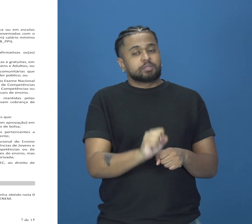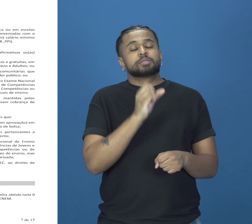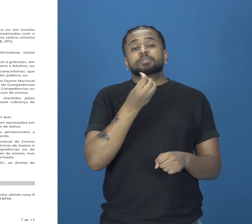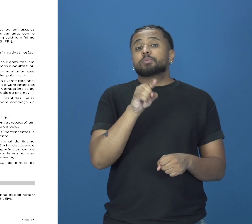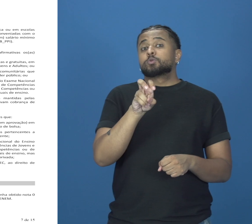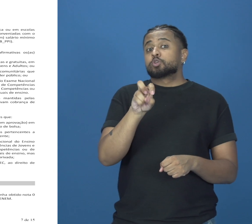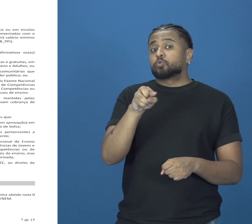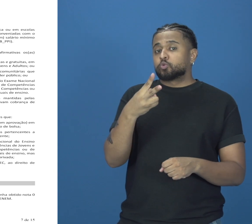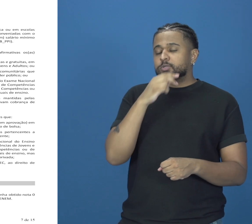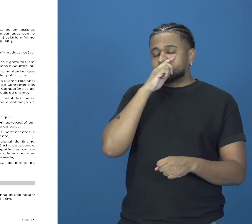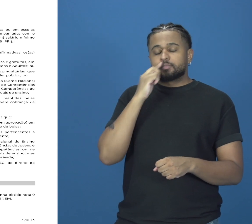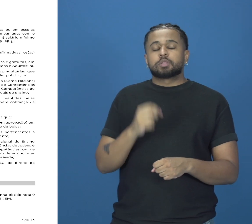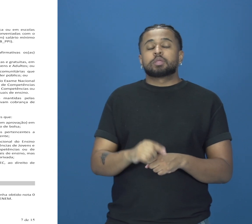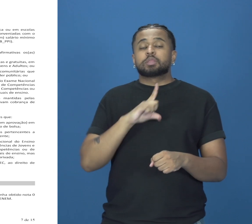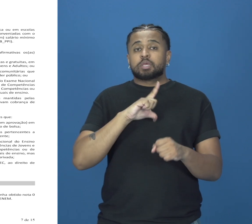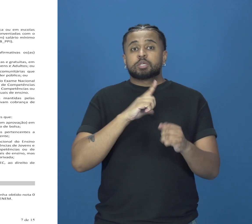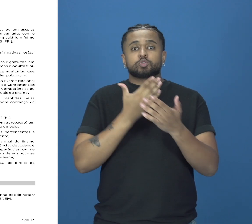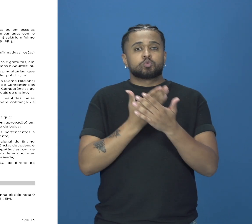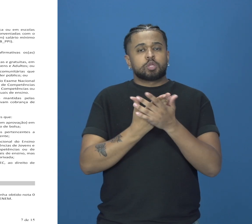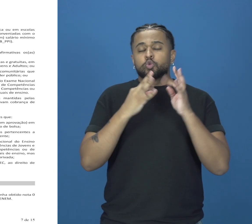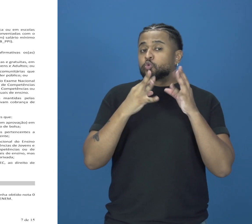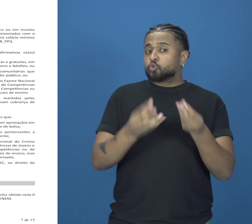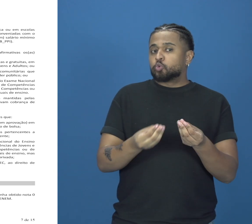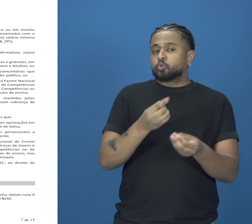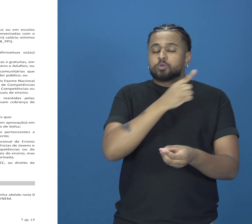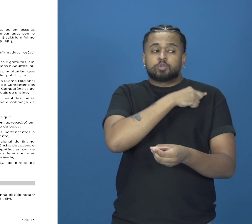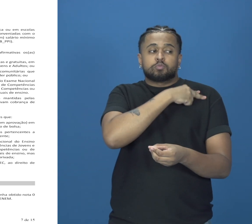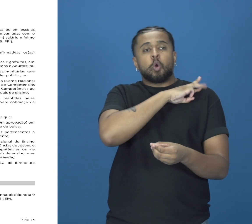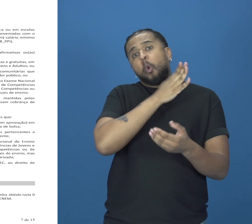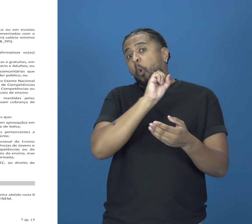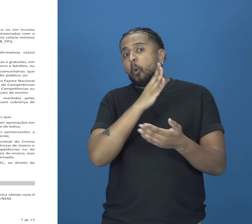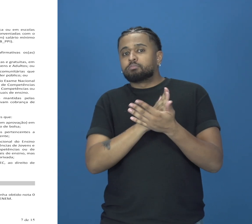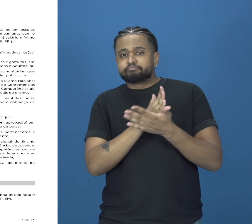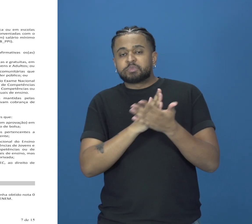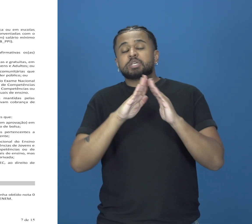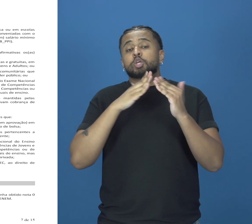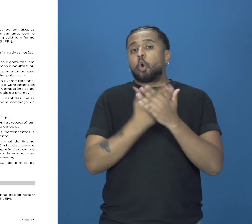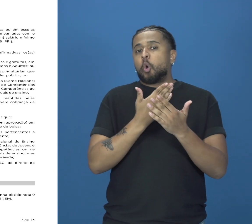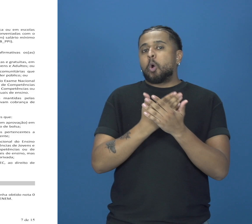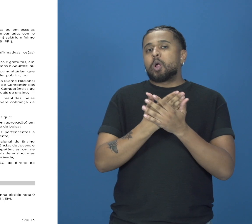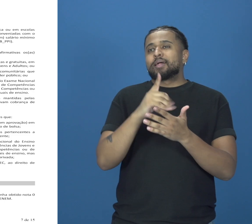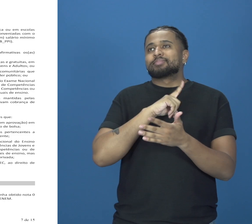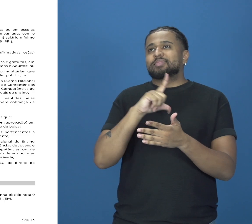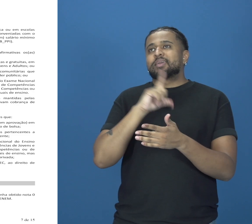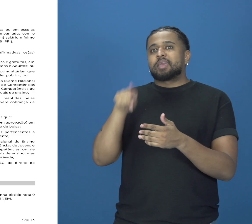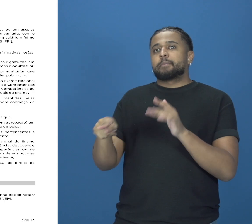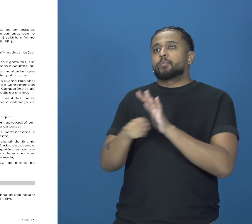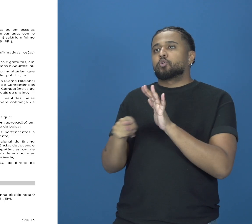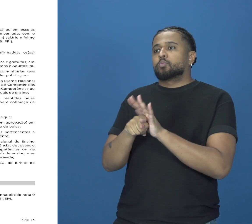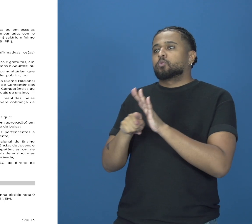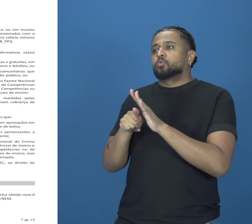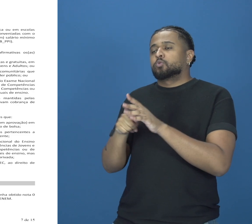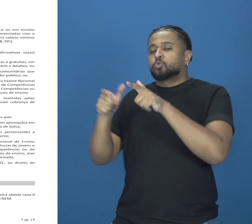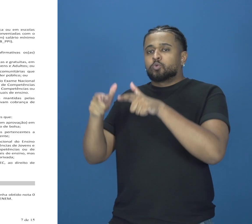6.5.2 tenham estudado parte ou todo o ensino médio em escolas pertencentes a instituições mantidas